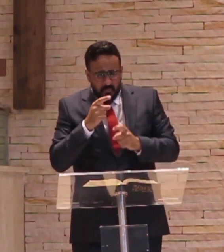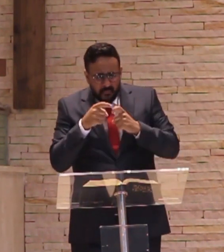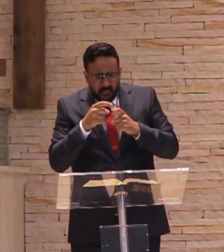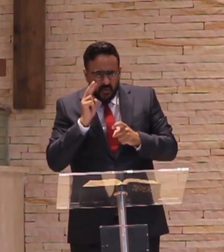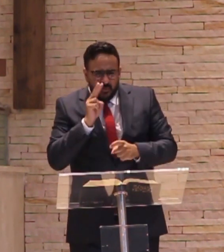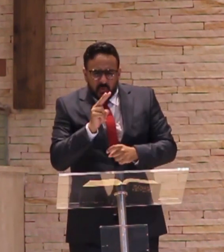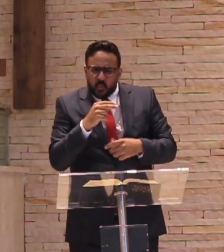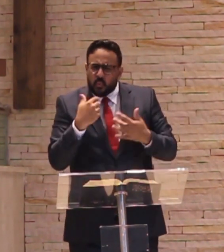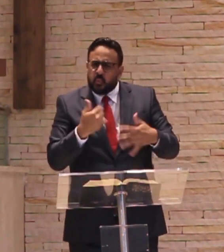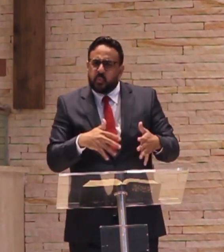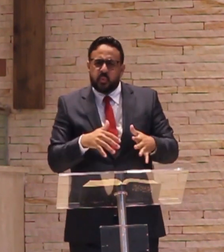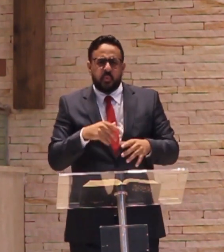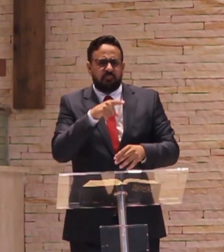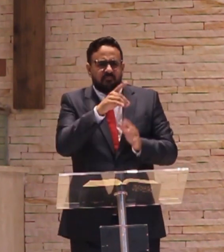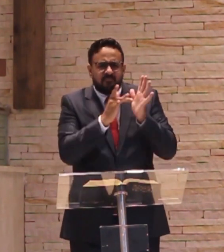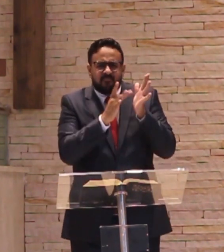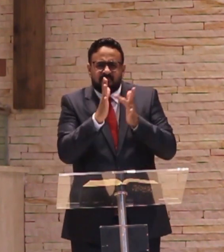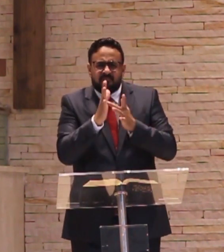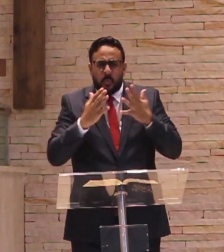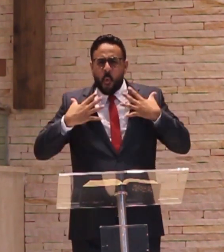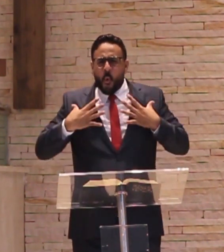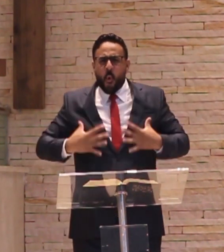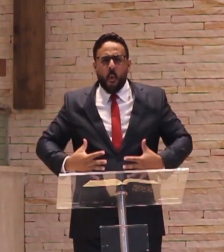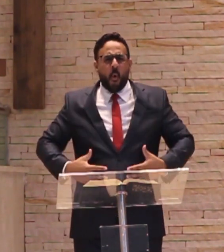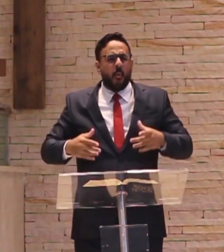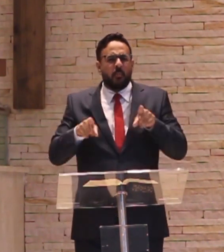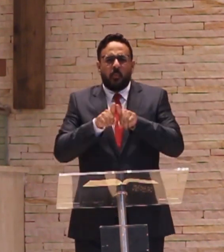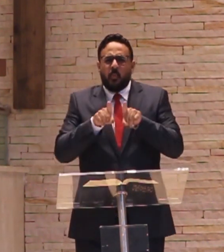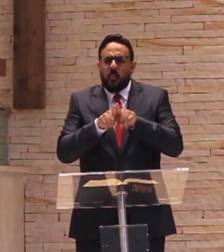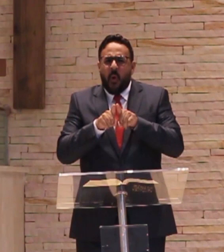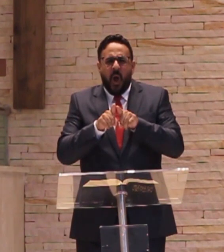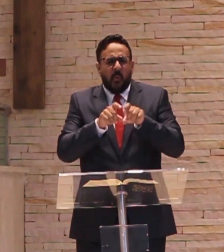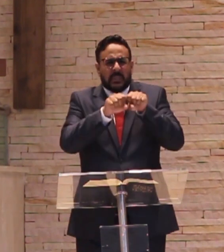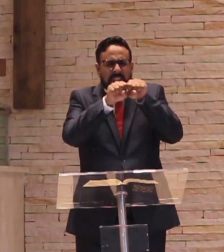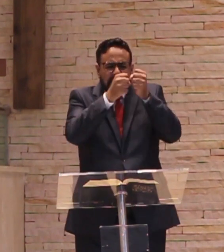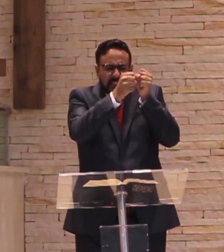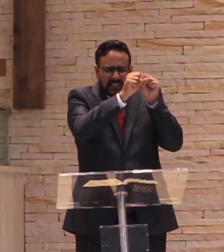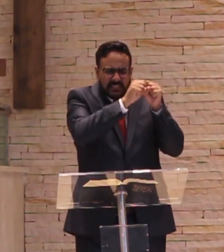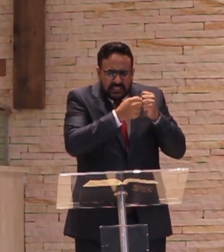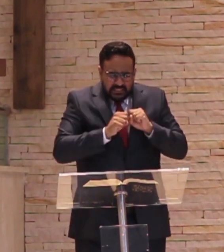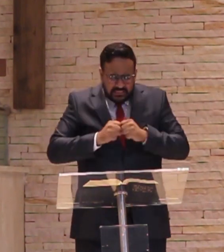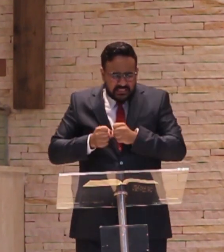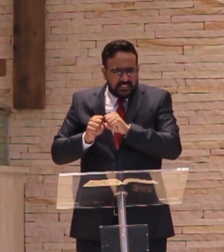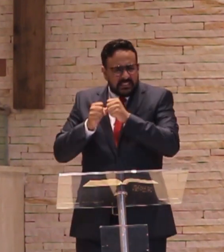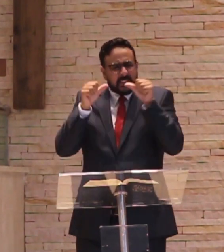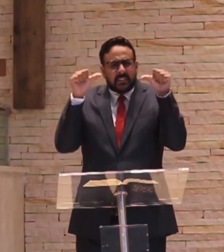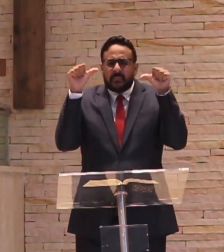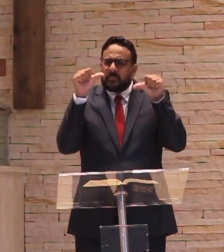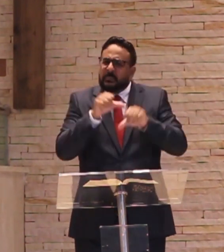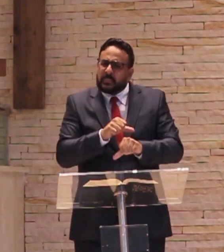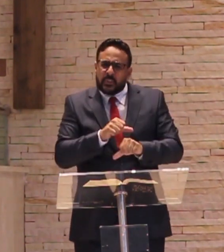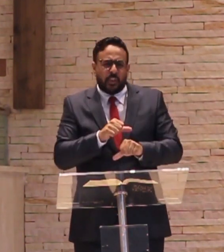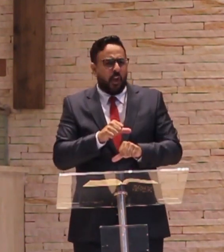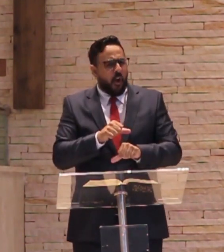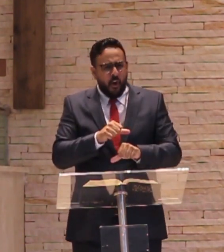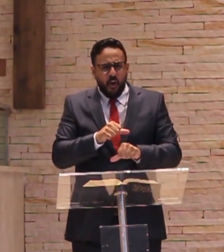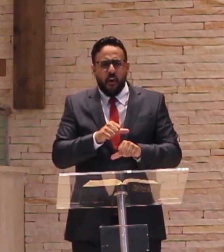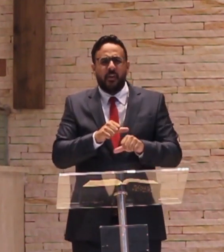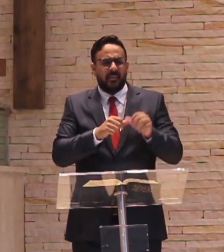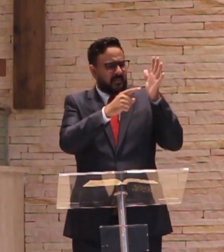mais os seus braços, e aquilo então às vezes causava algum tipo de asfixia, cãibra. Jesus